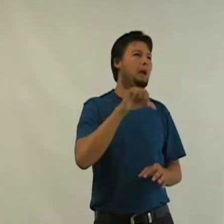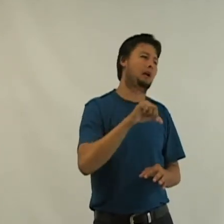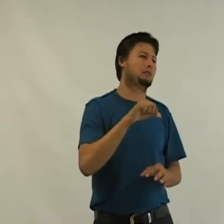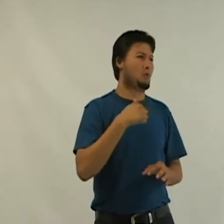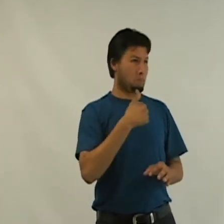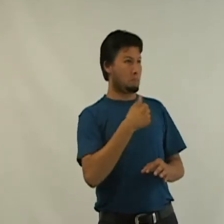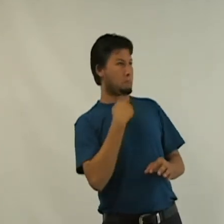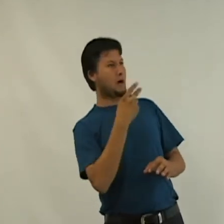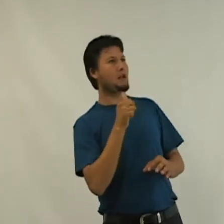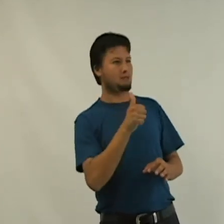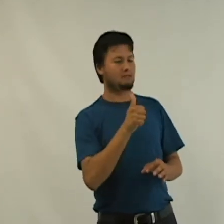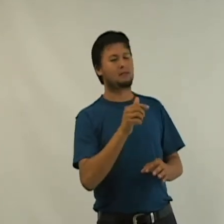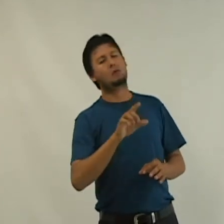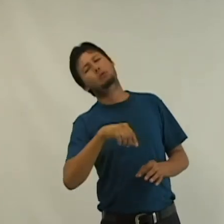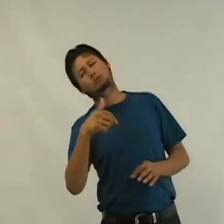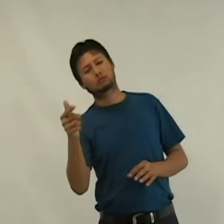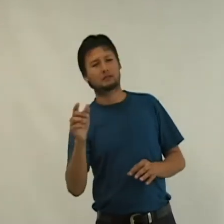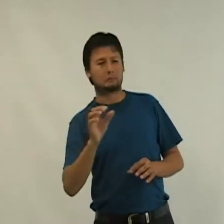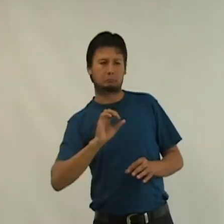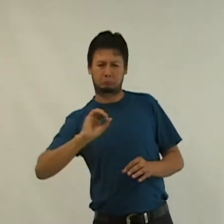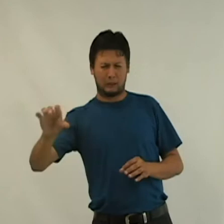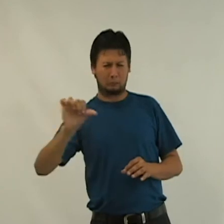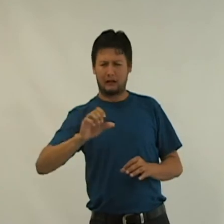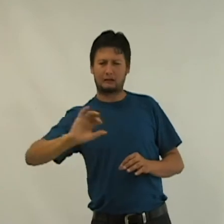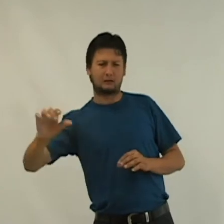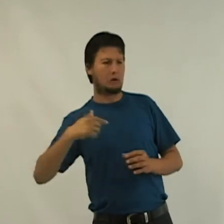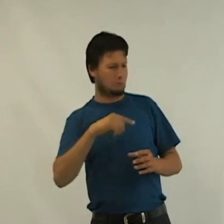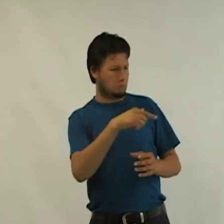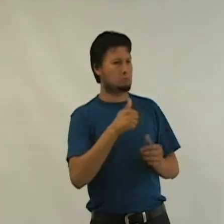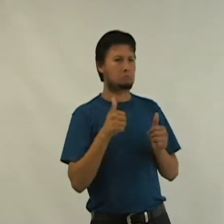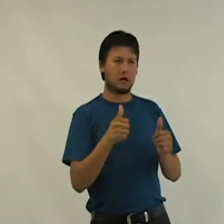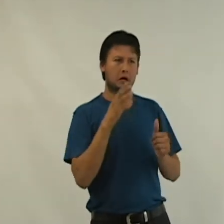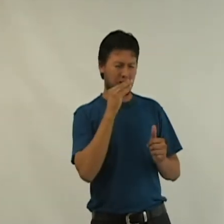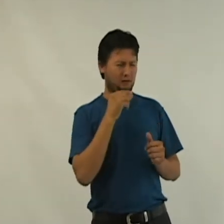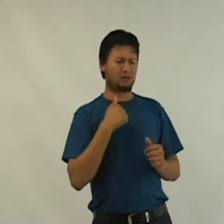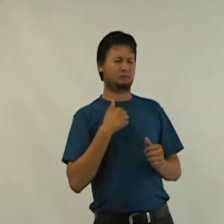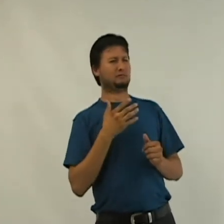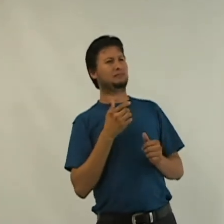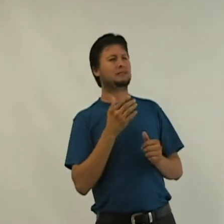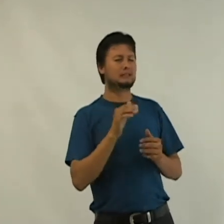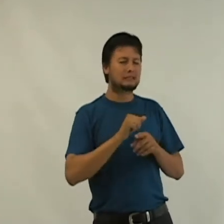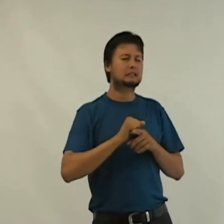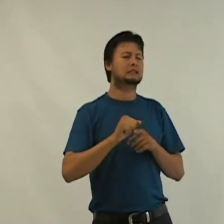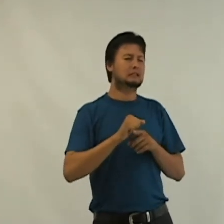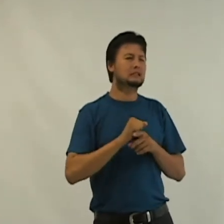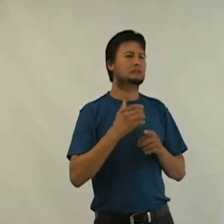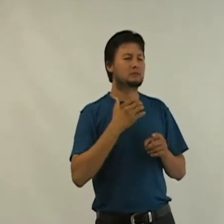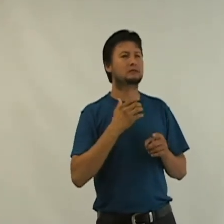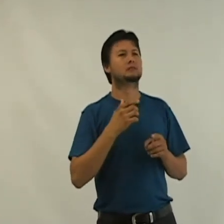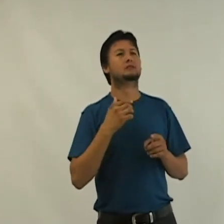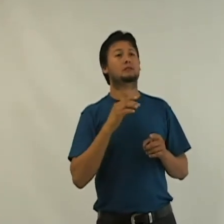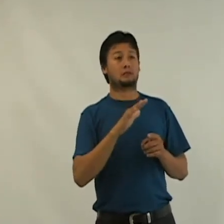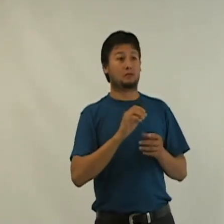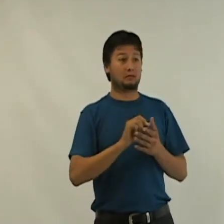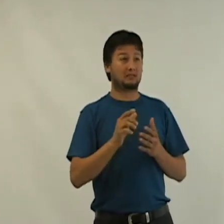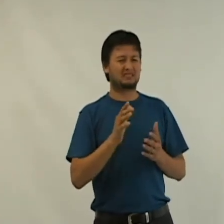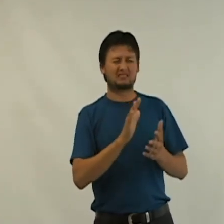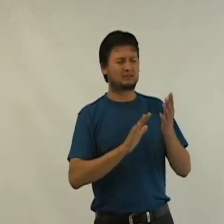no. Algunos podían deletrear más o menos, pero estaba todo bien. Íbamos practicando poco a poco.